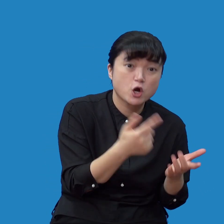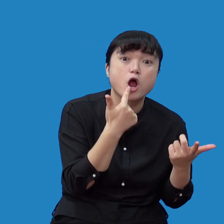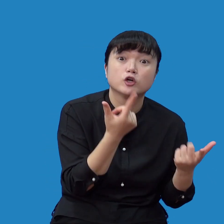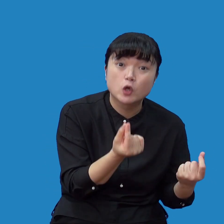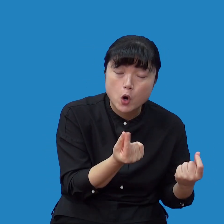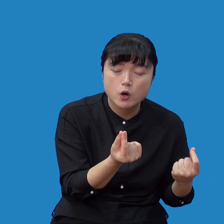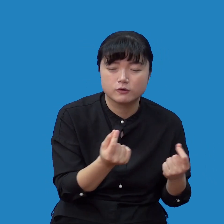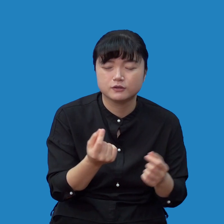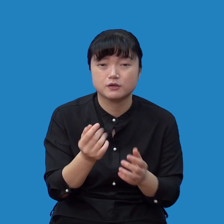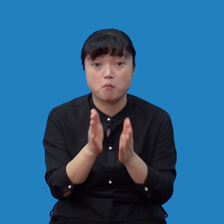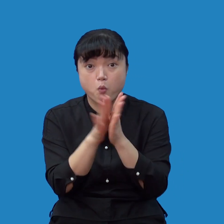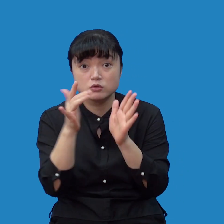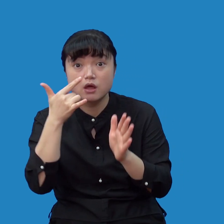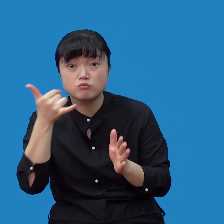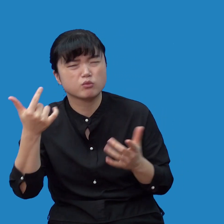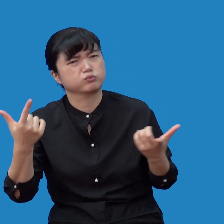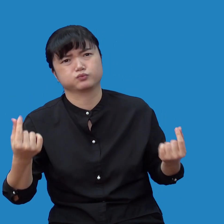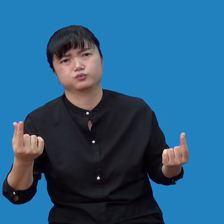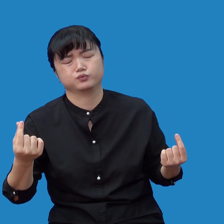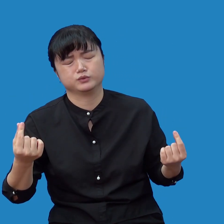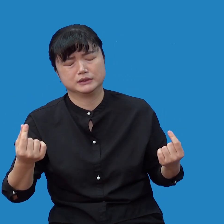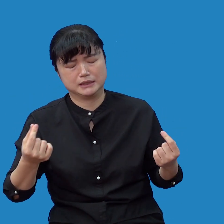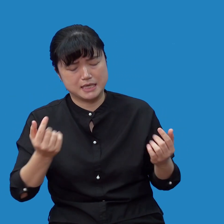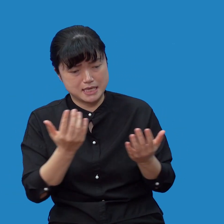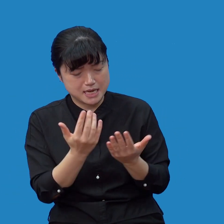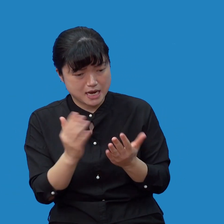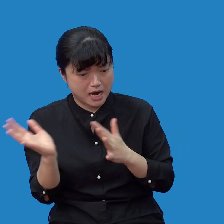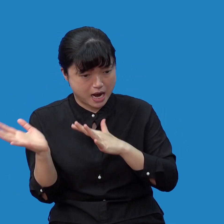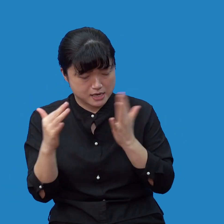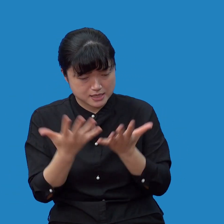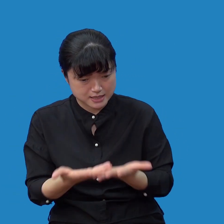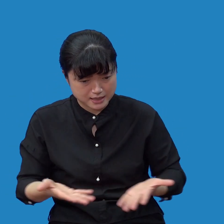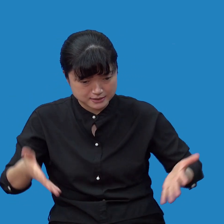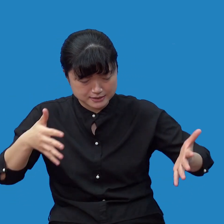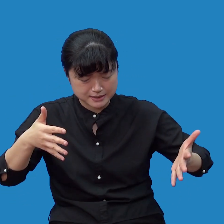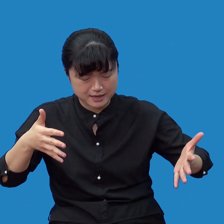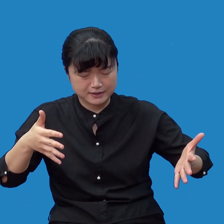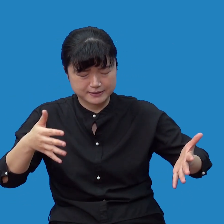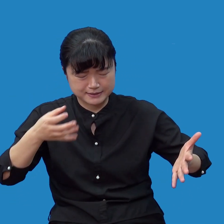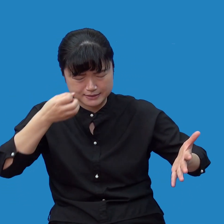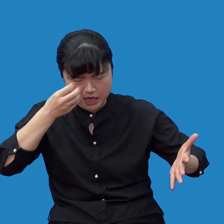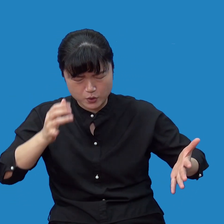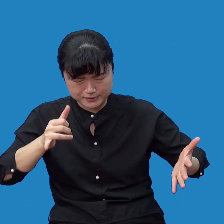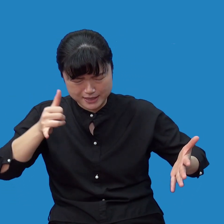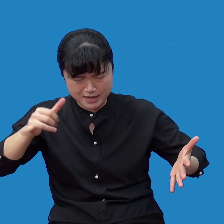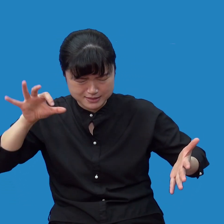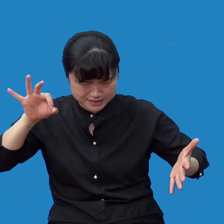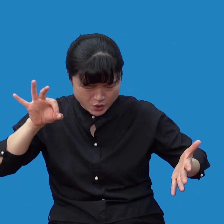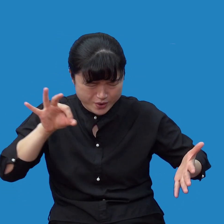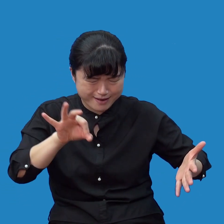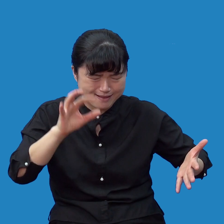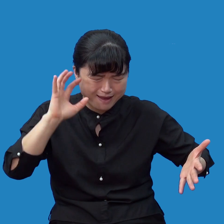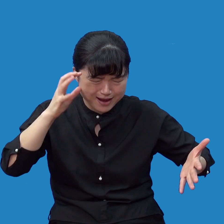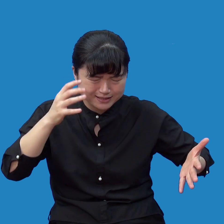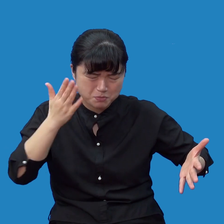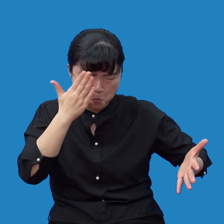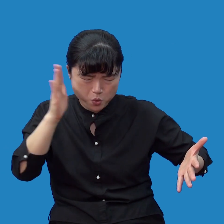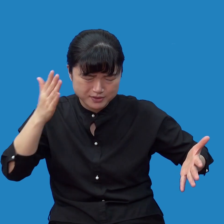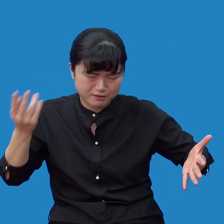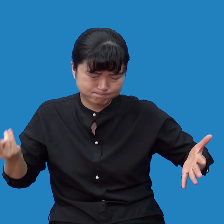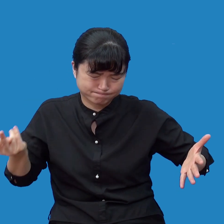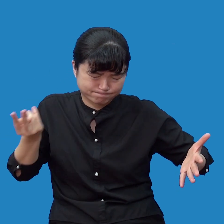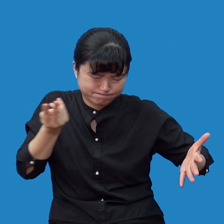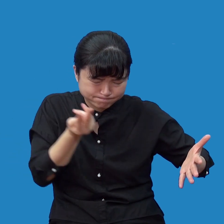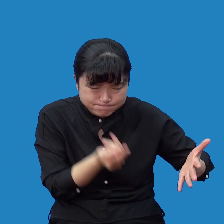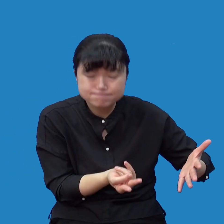모세의 부모도 이 갈대상자 테바에 새로운 세상을 이어갈 아기를 담고 있습니다.